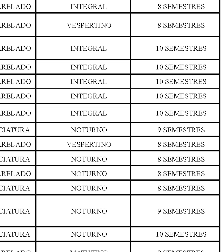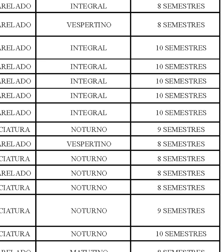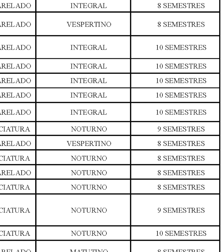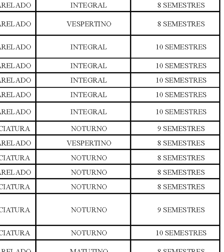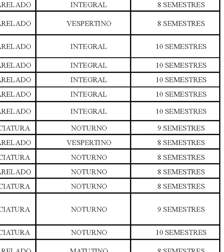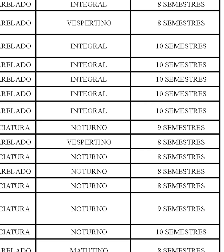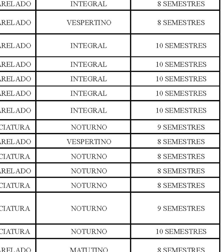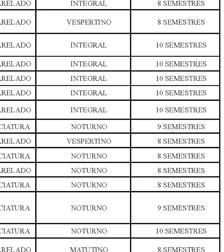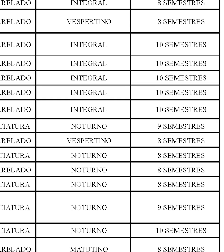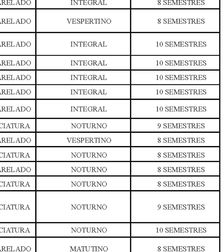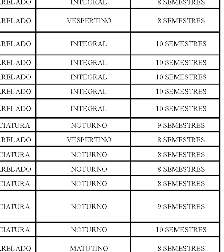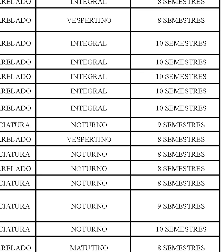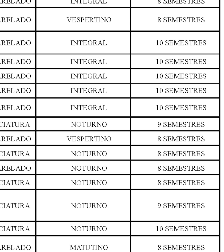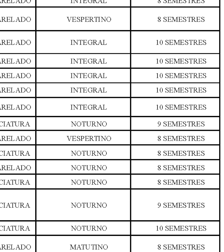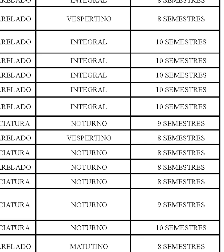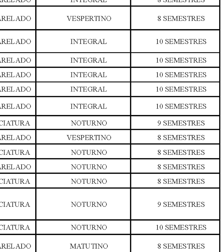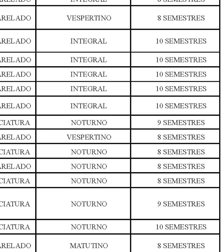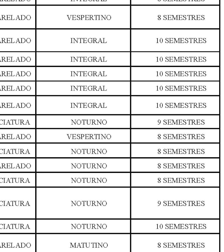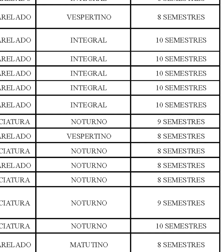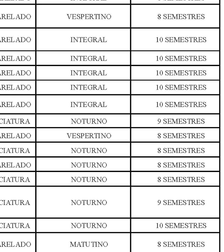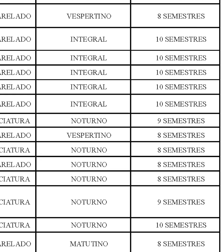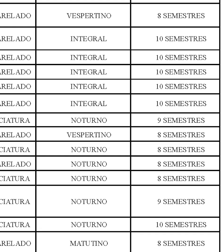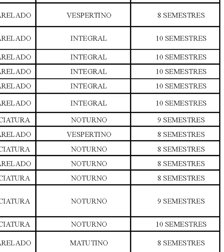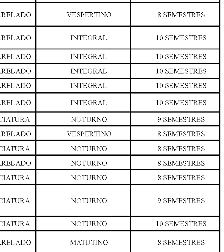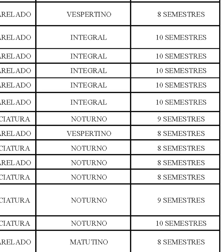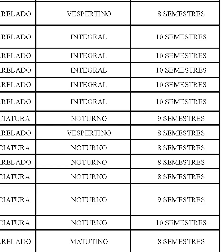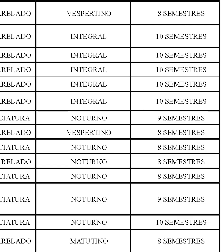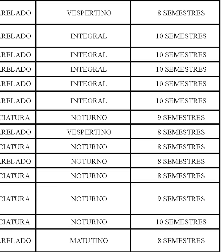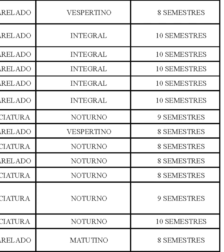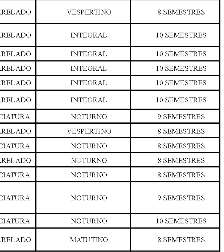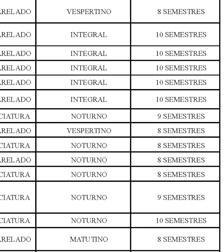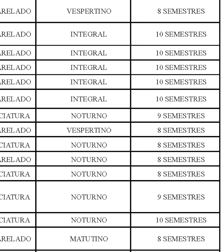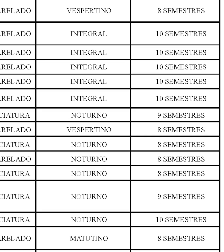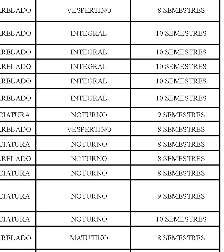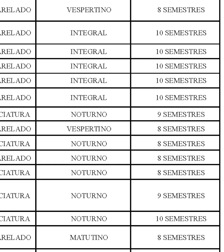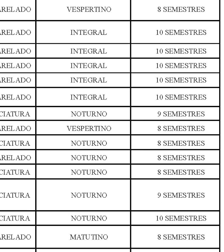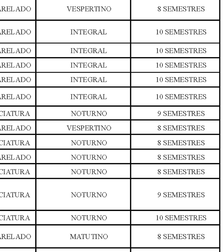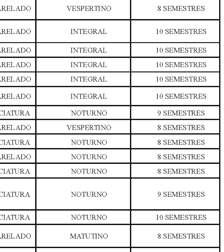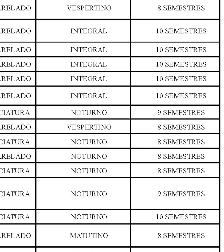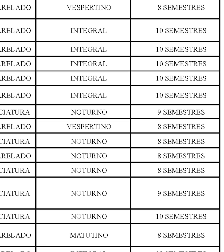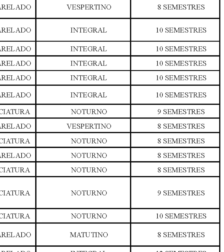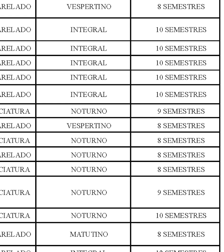8 semestres. História, licenciatura, noturno, 8